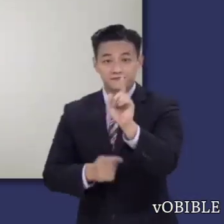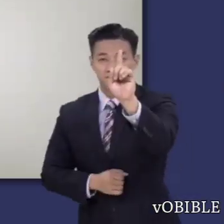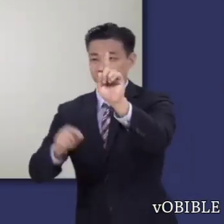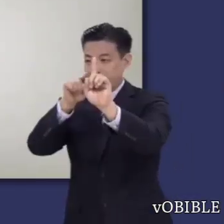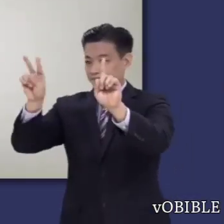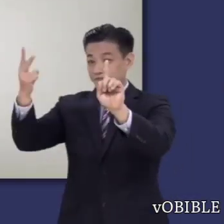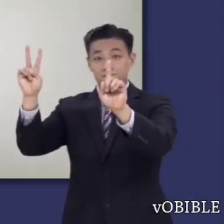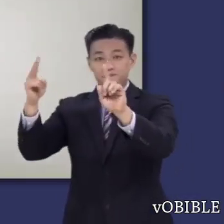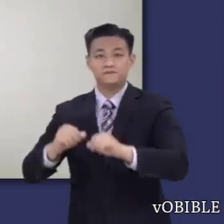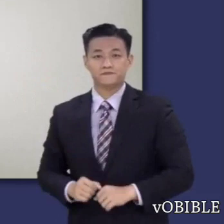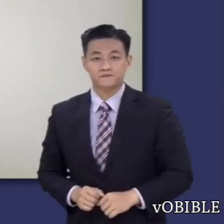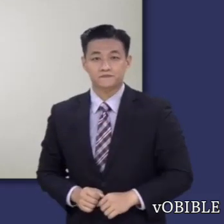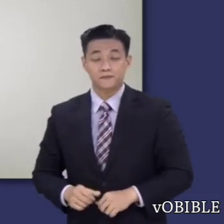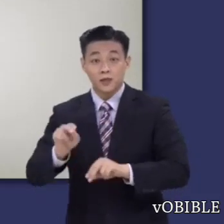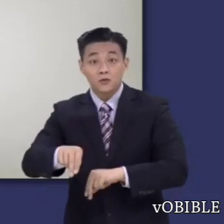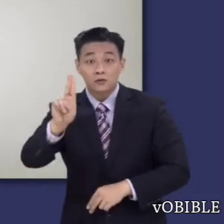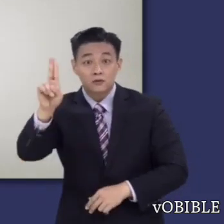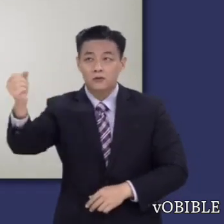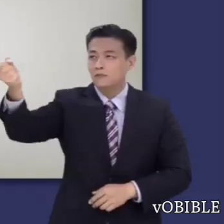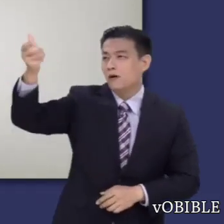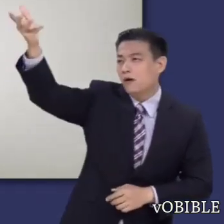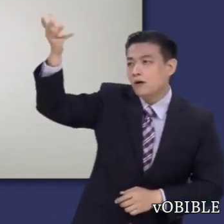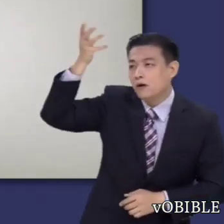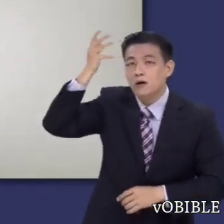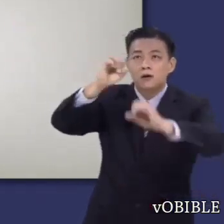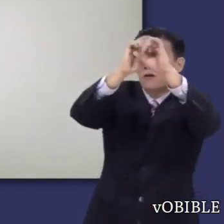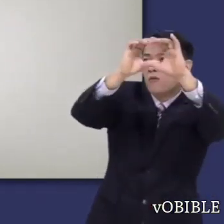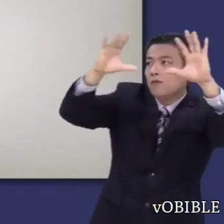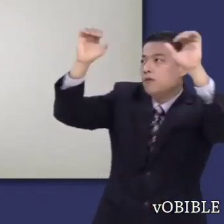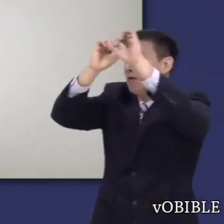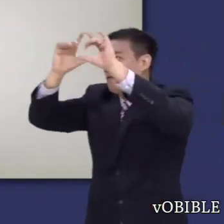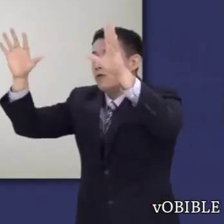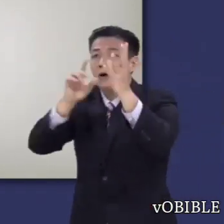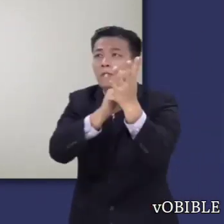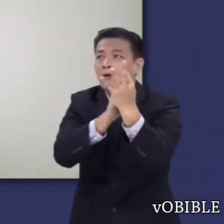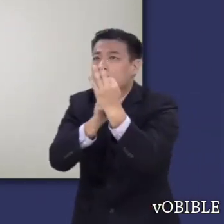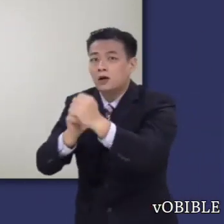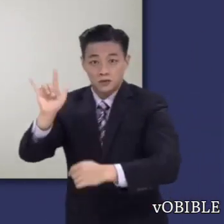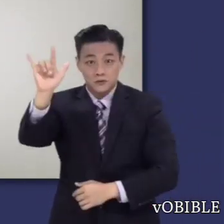启示录共有22章，可以划分成16个意象。